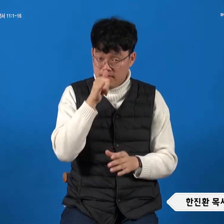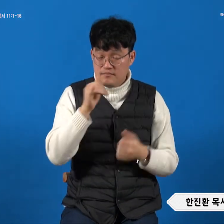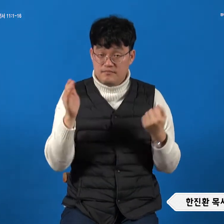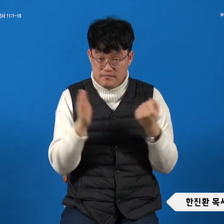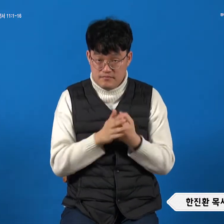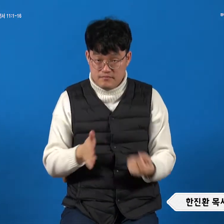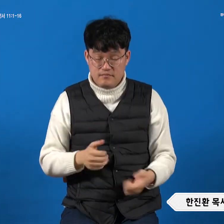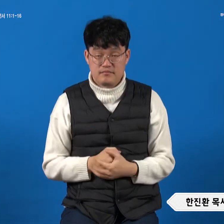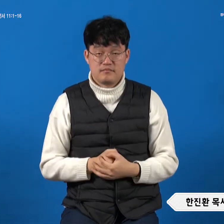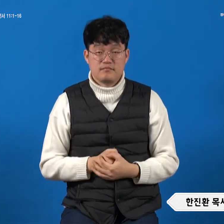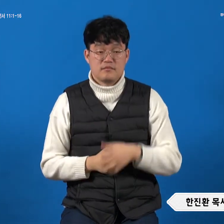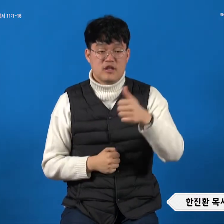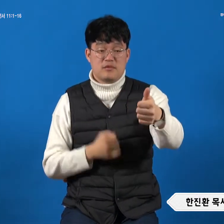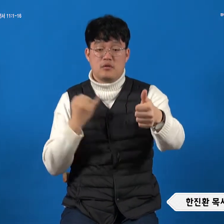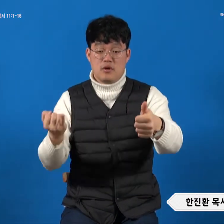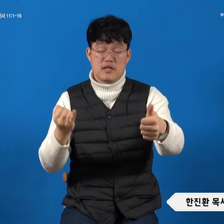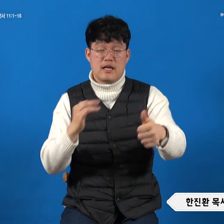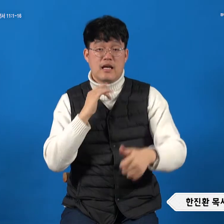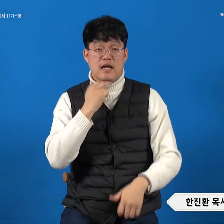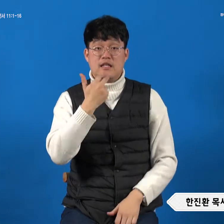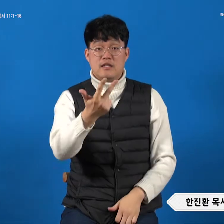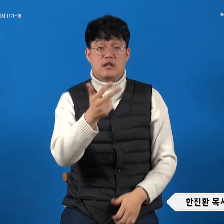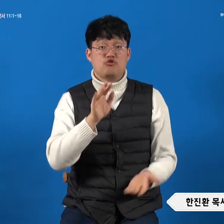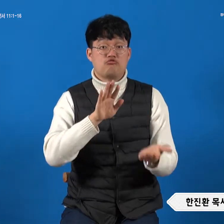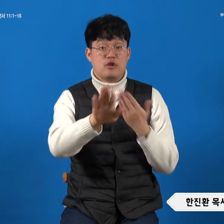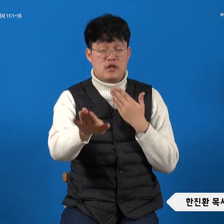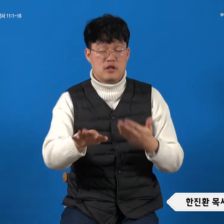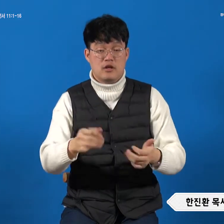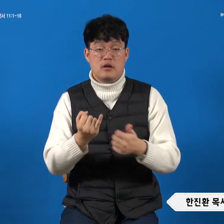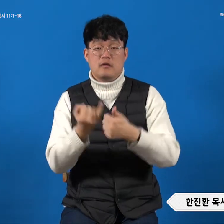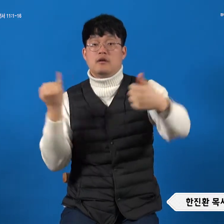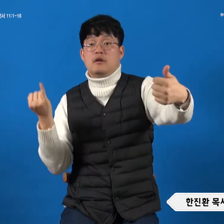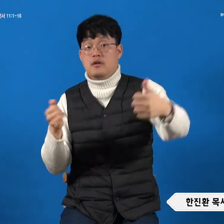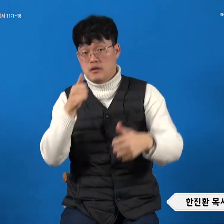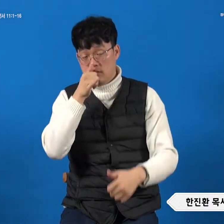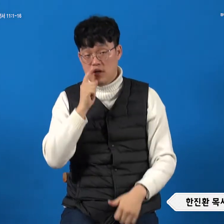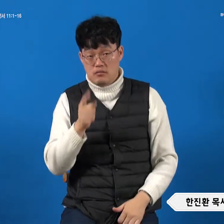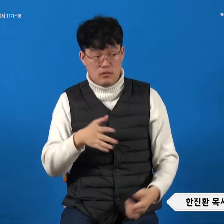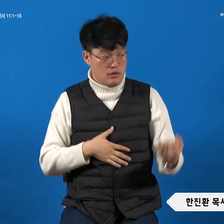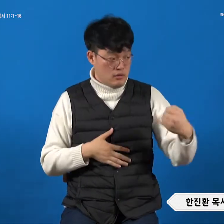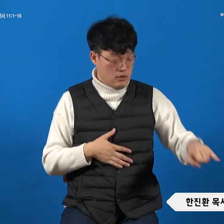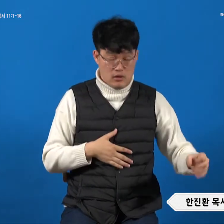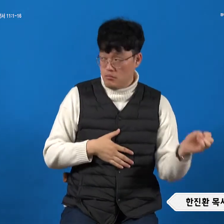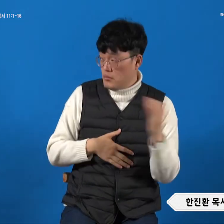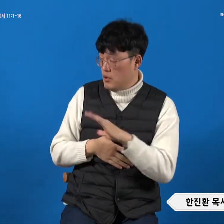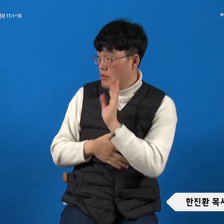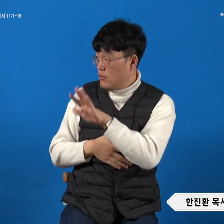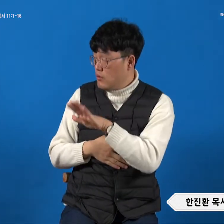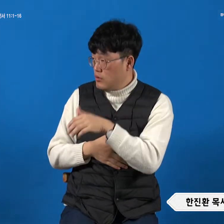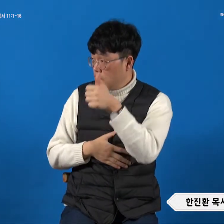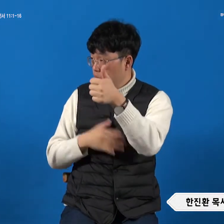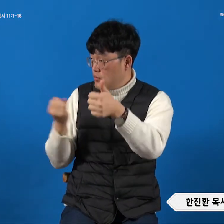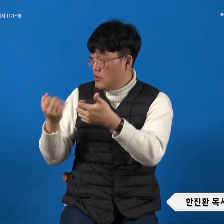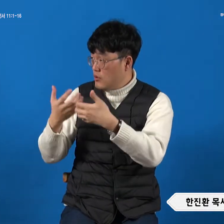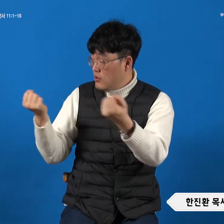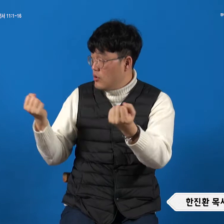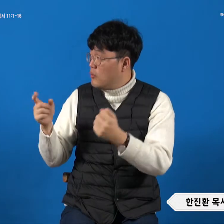7세 부동석이라고 했습니다. 남녀 7세 부동석 하니까 제 딸내미가 그게 무슨